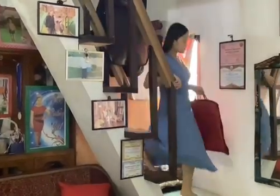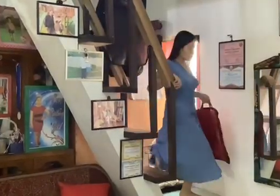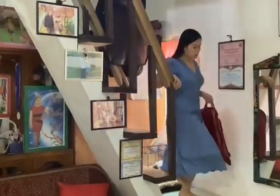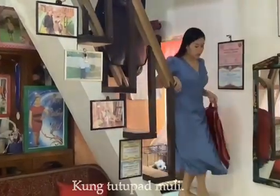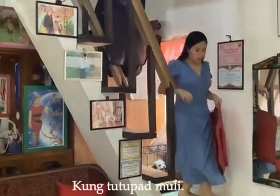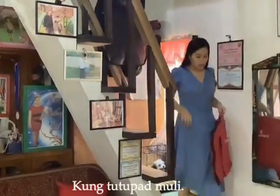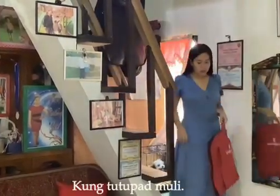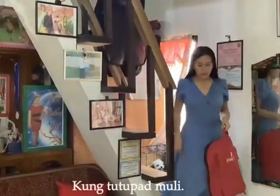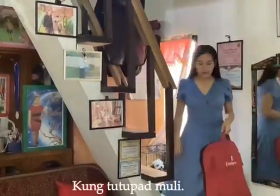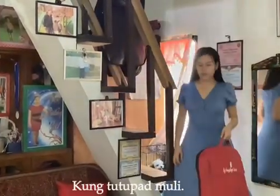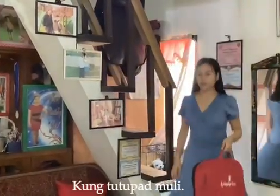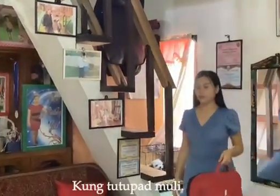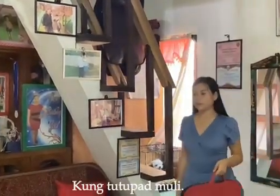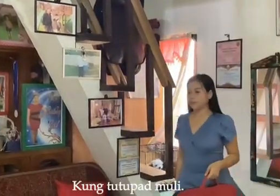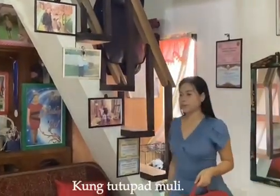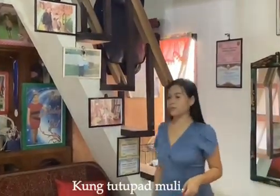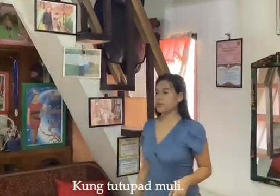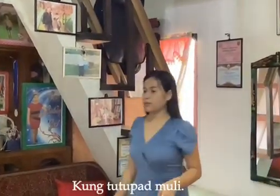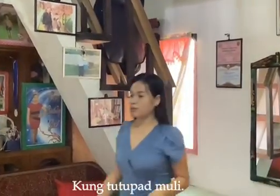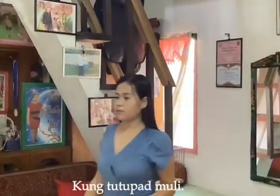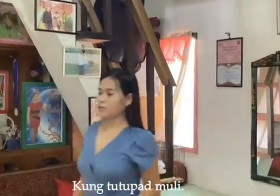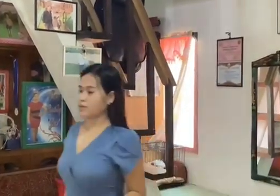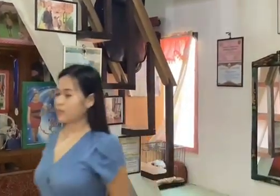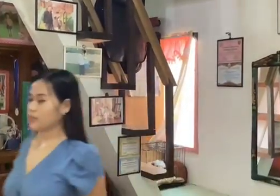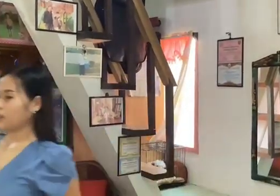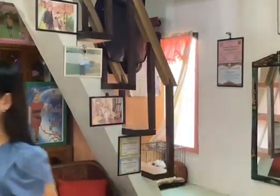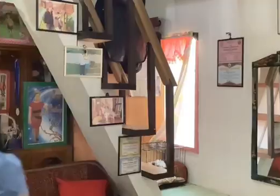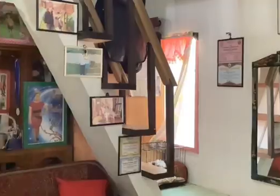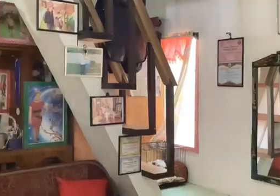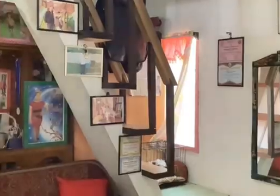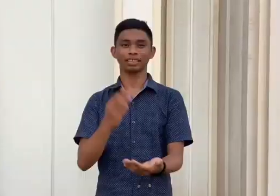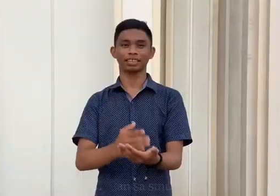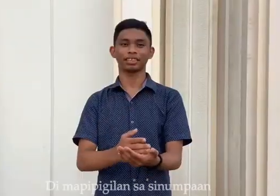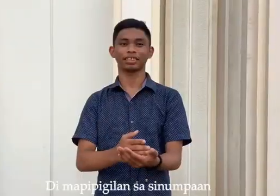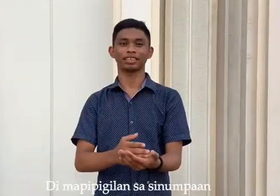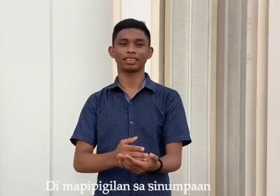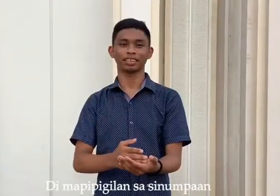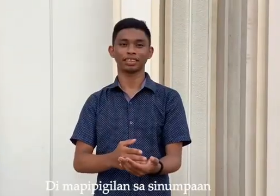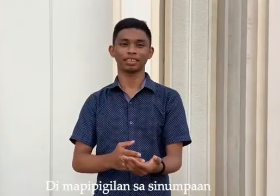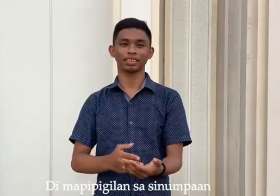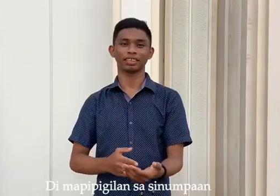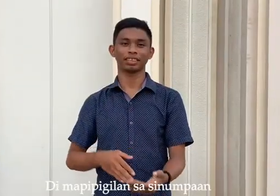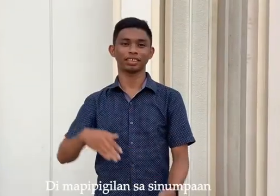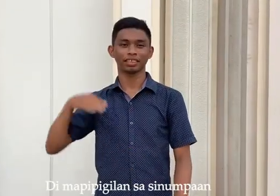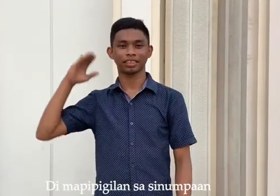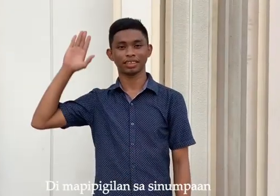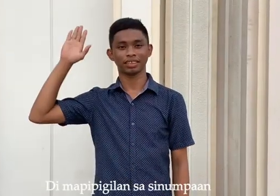kung tutupad muli. Di mapipigilan sa